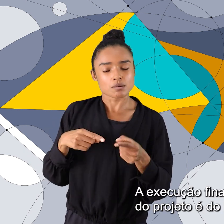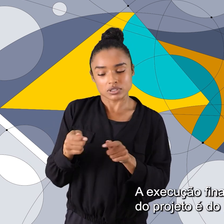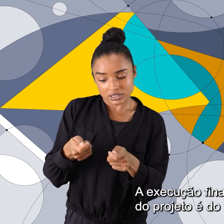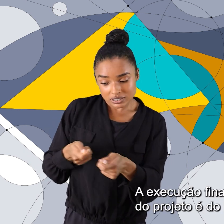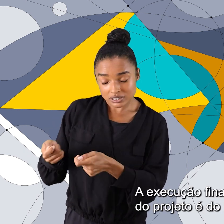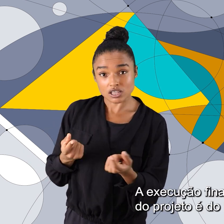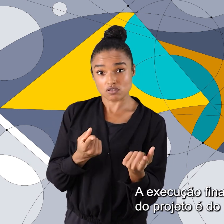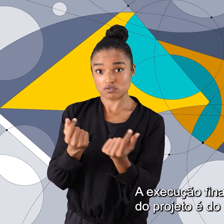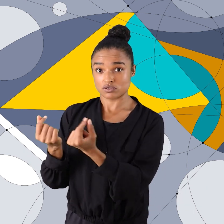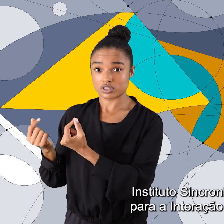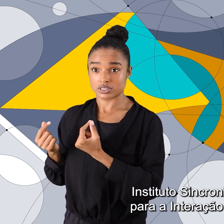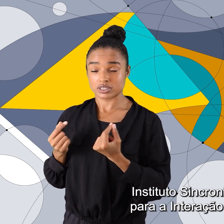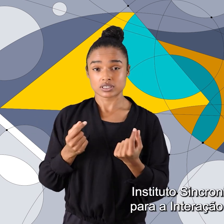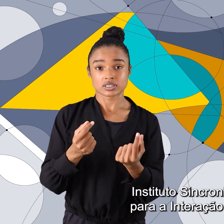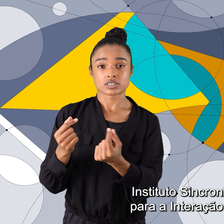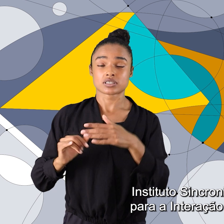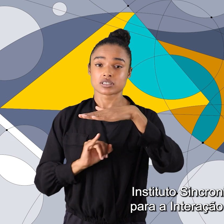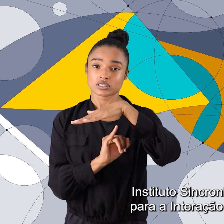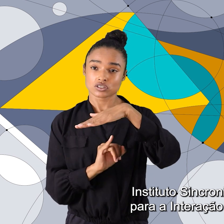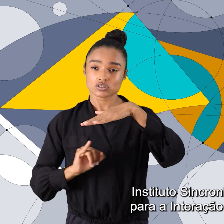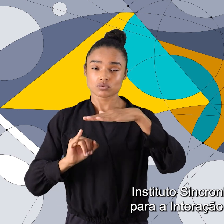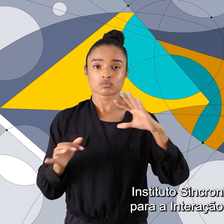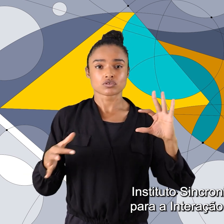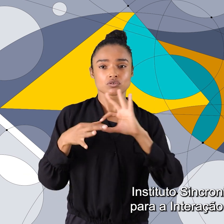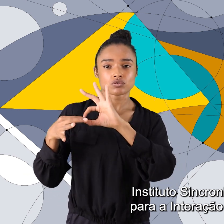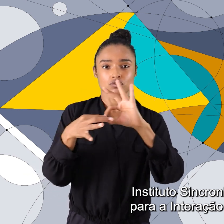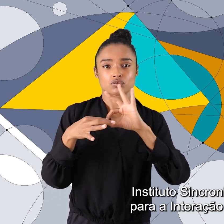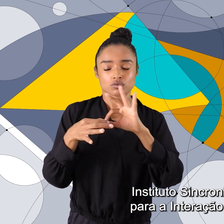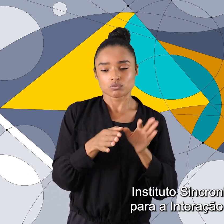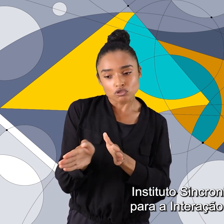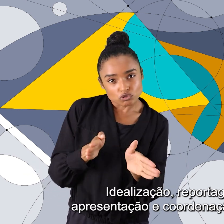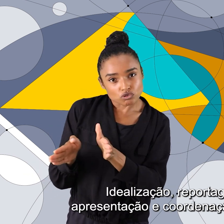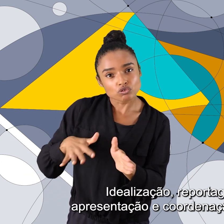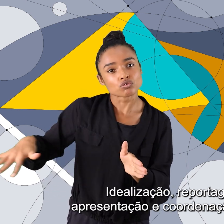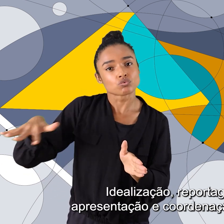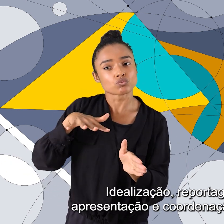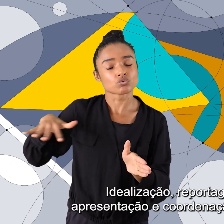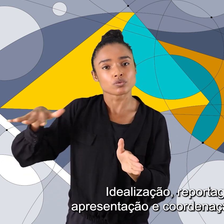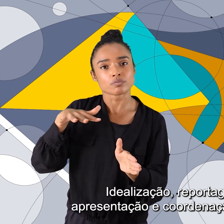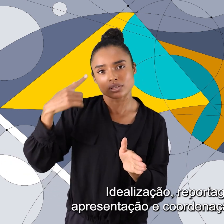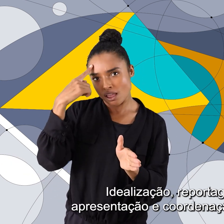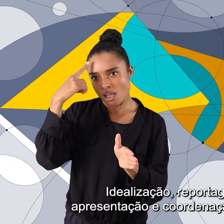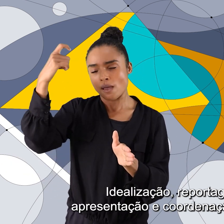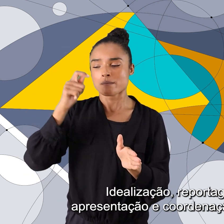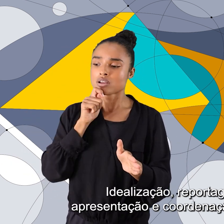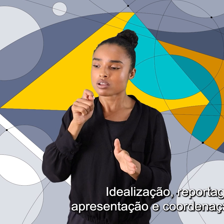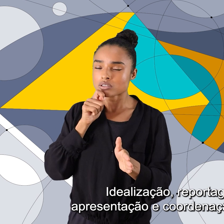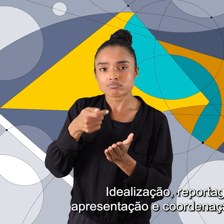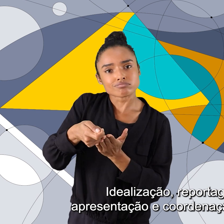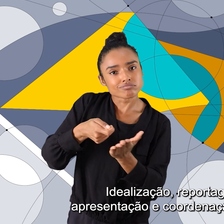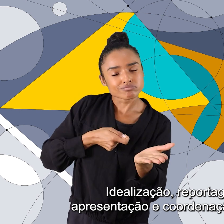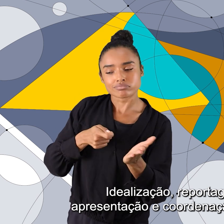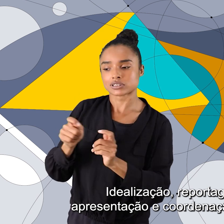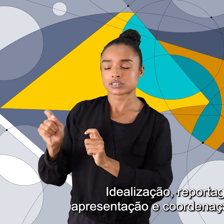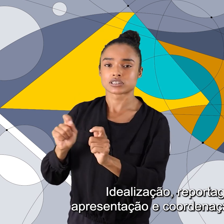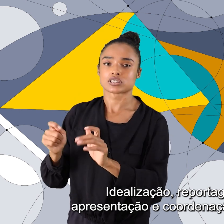do projeto é do ISPIS, Instituto Sincronicidade para a Interação Social. Idealização, reportagem, roteiro,